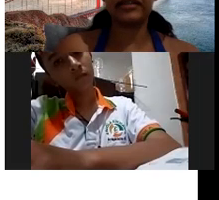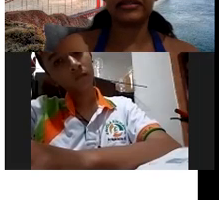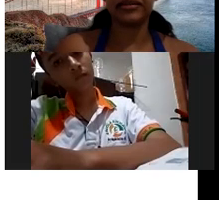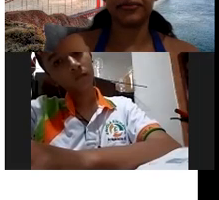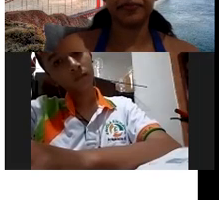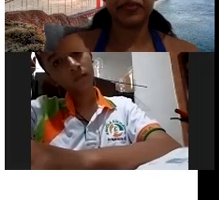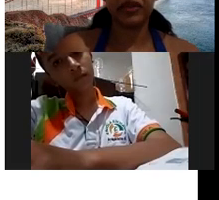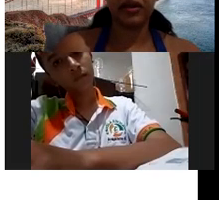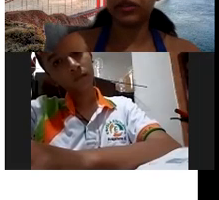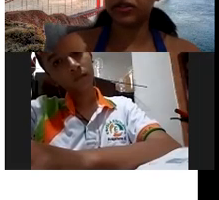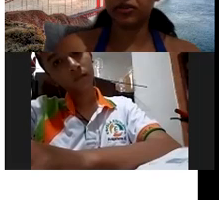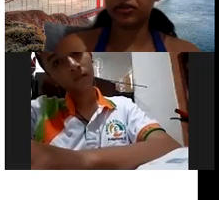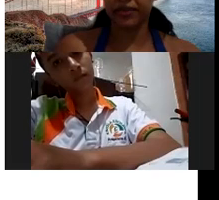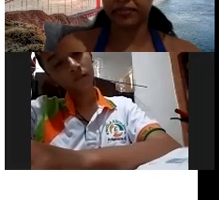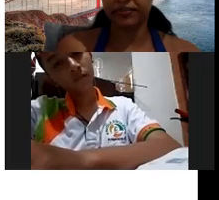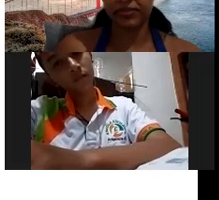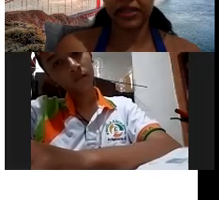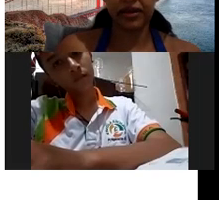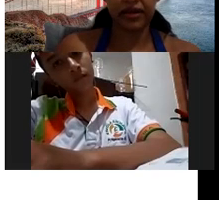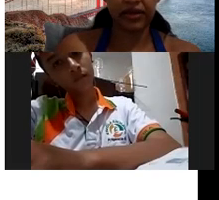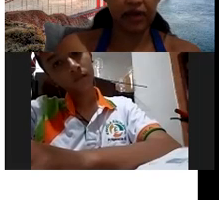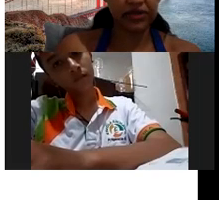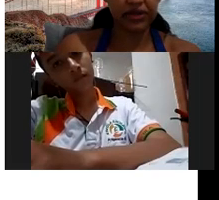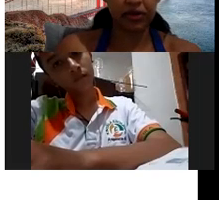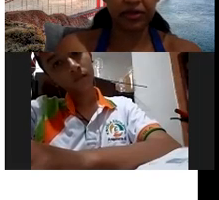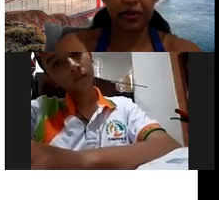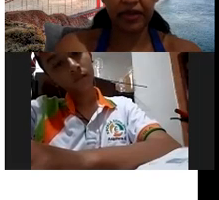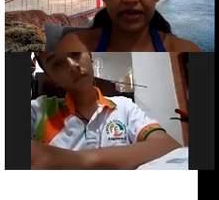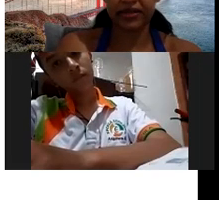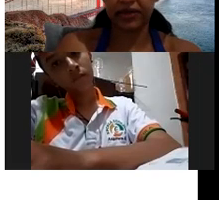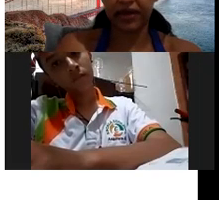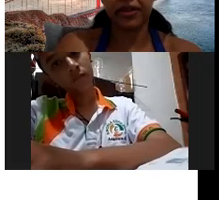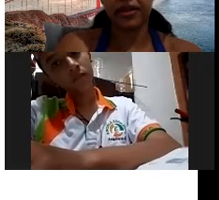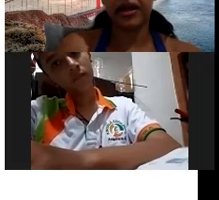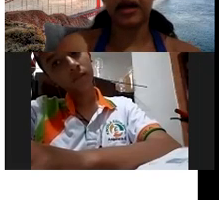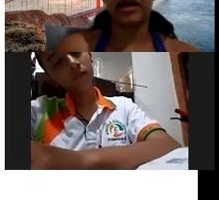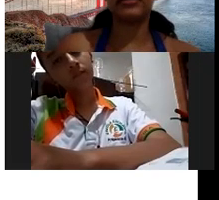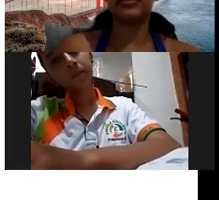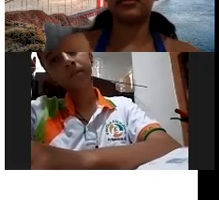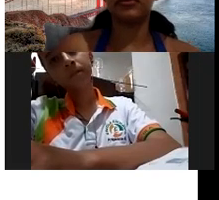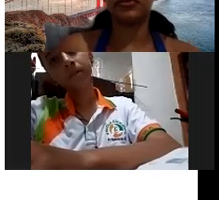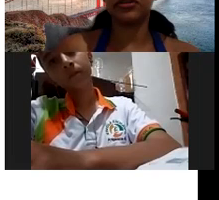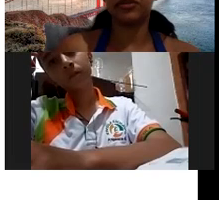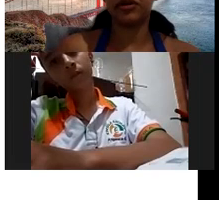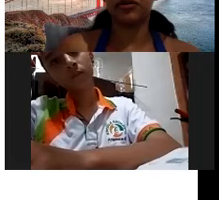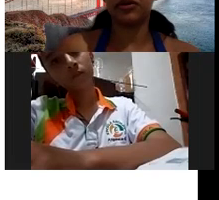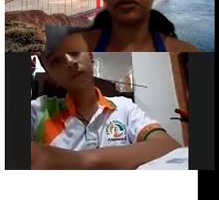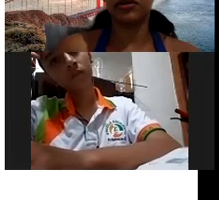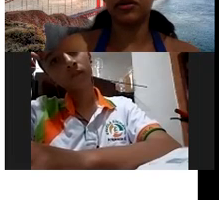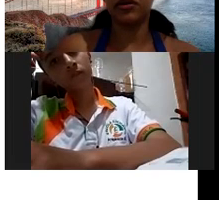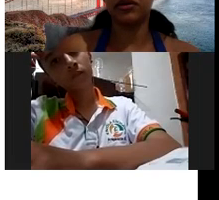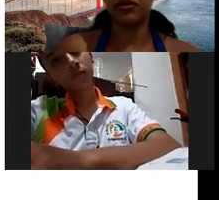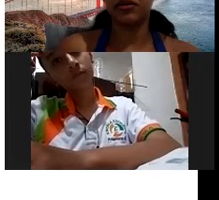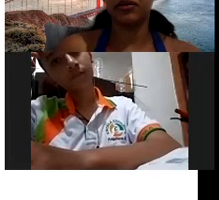h2oh ela é adição Eu só sou mei né Igualzinho é o nome da operação lá adição já